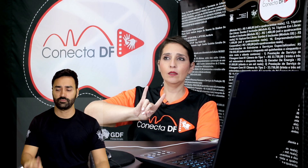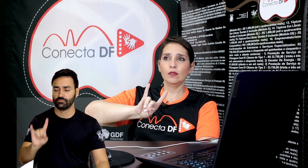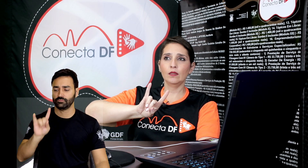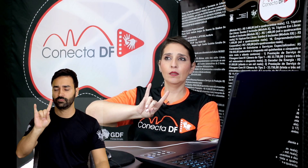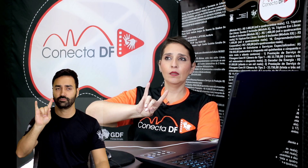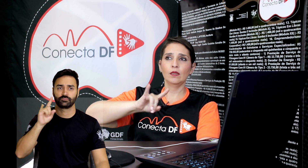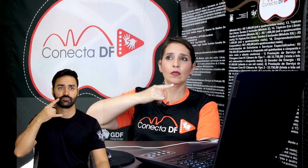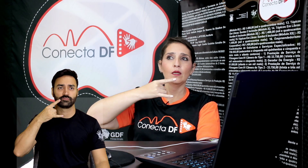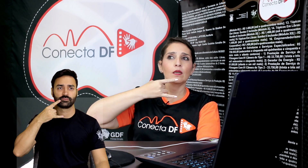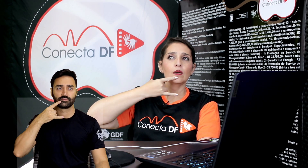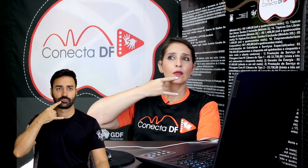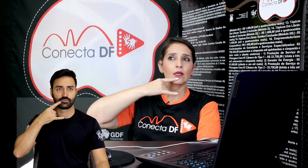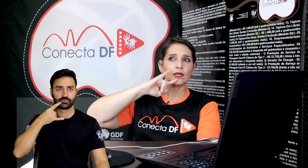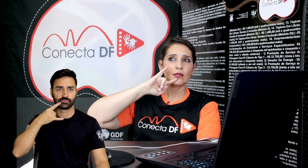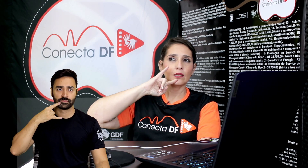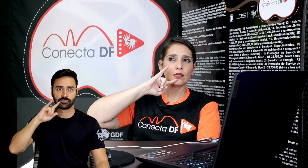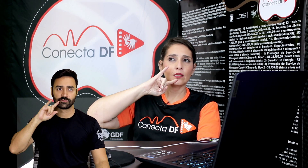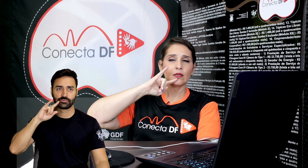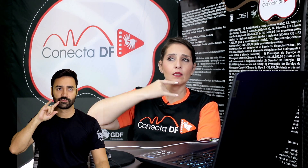assim.